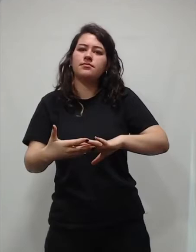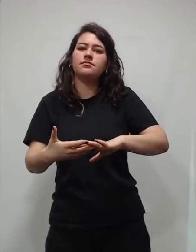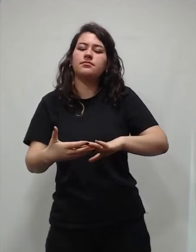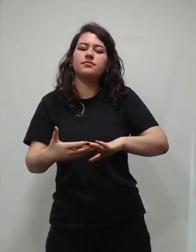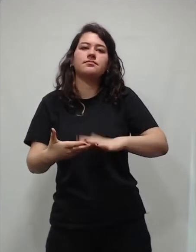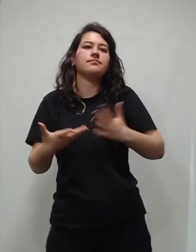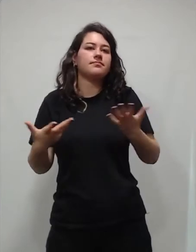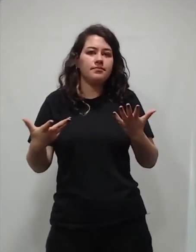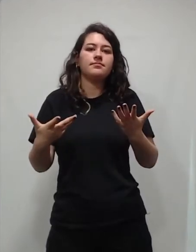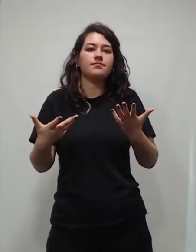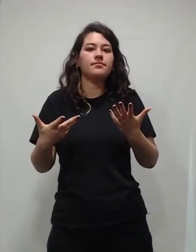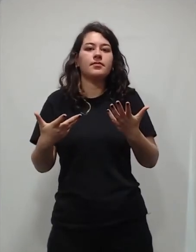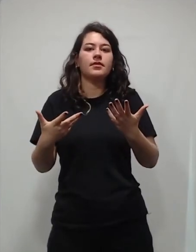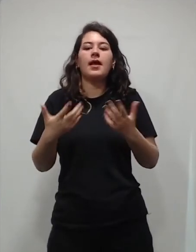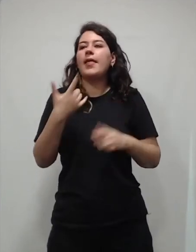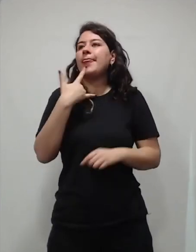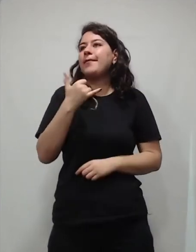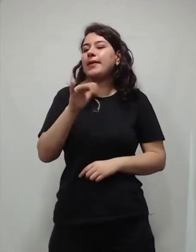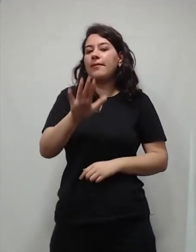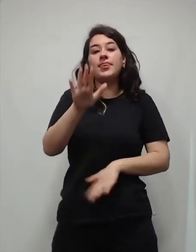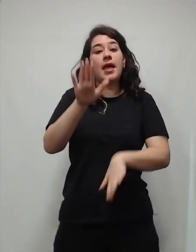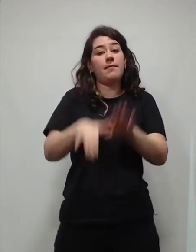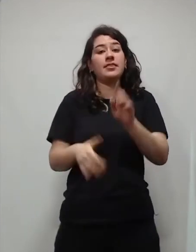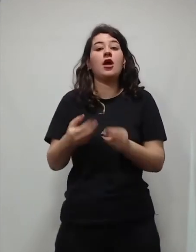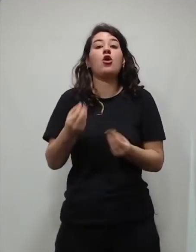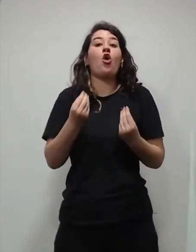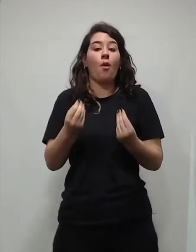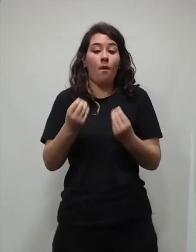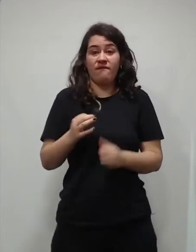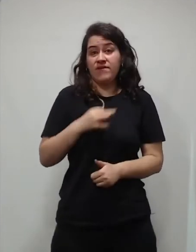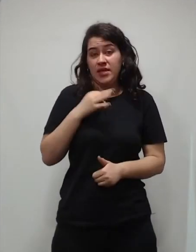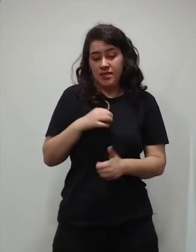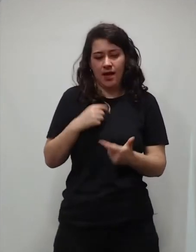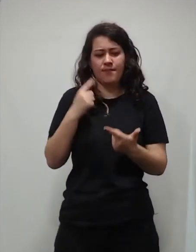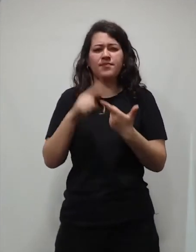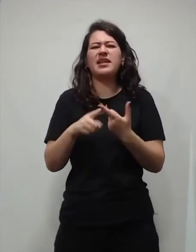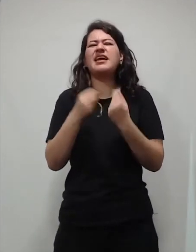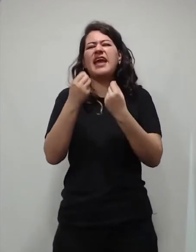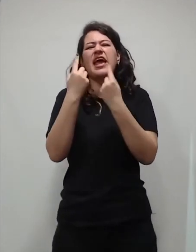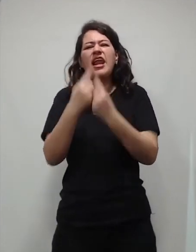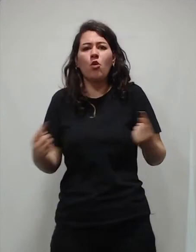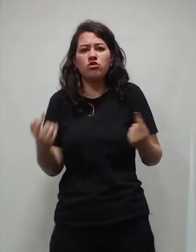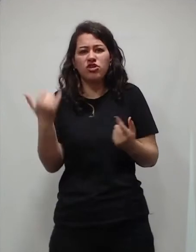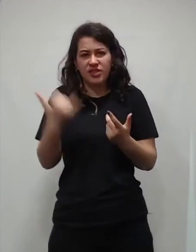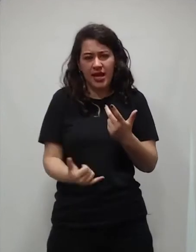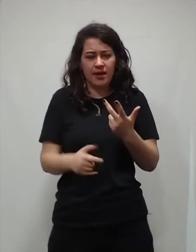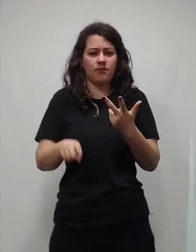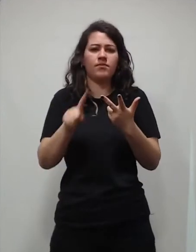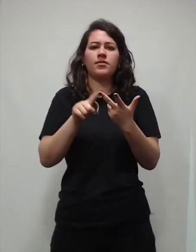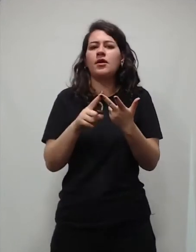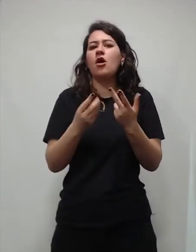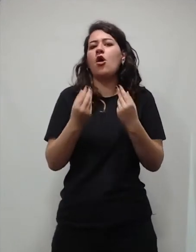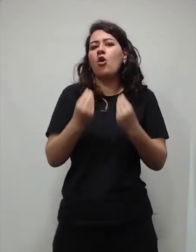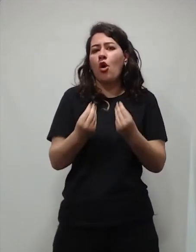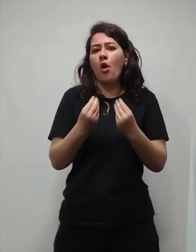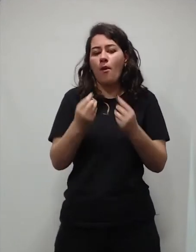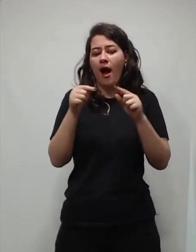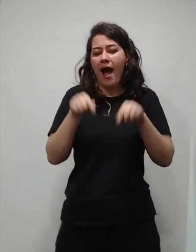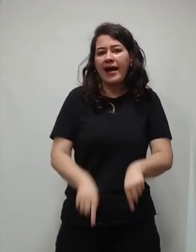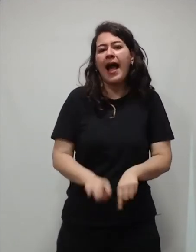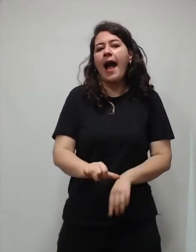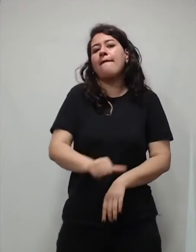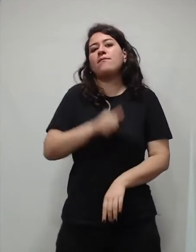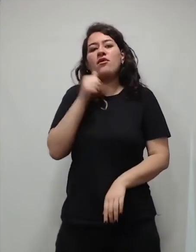que básicamente están ligados al cómo vivir, con qué recursos vivir y cómo se ponen en juego